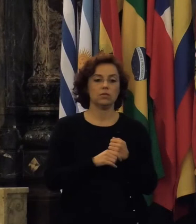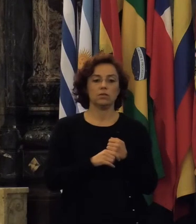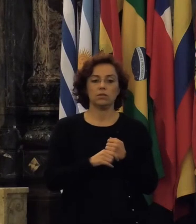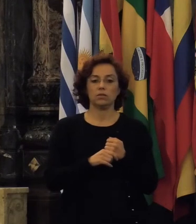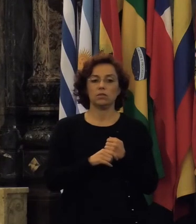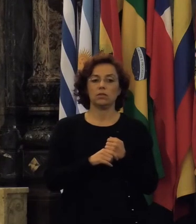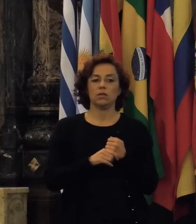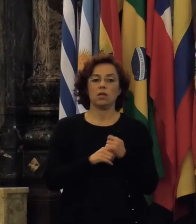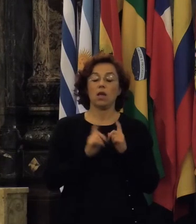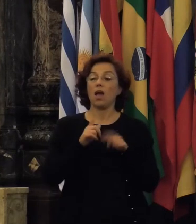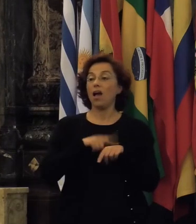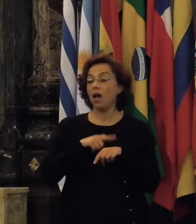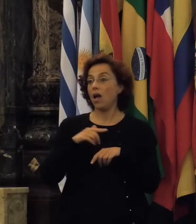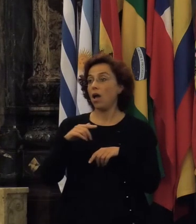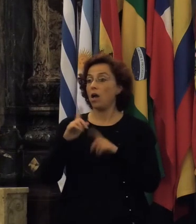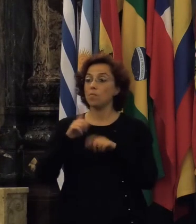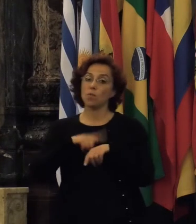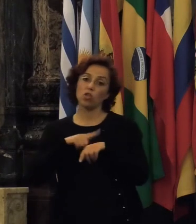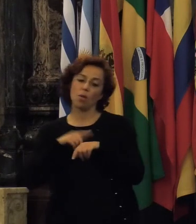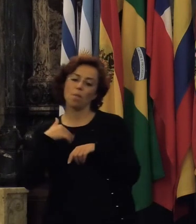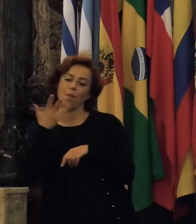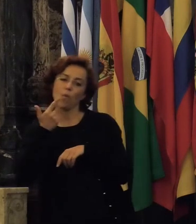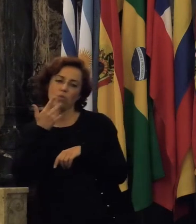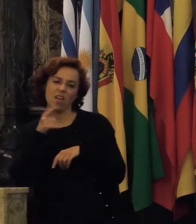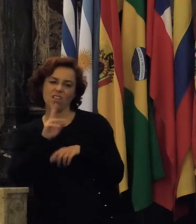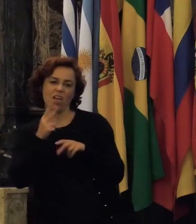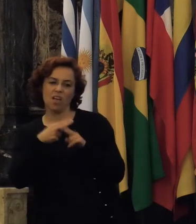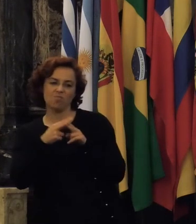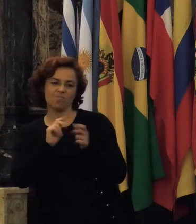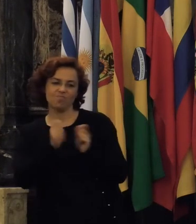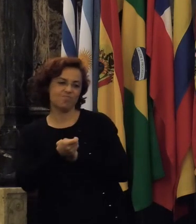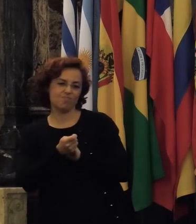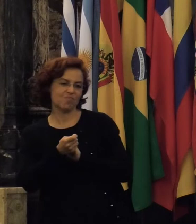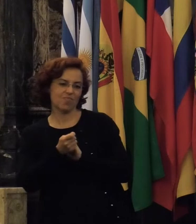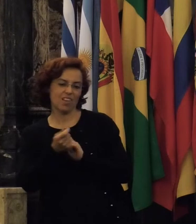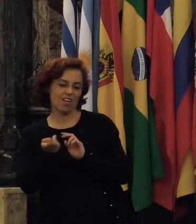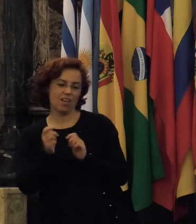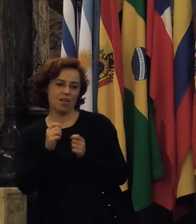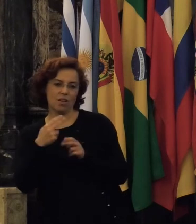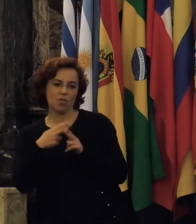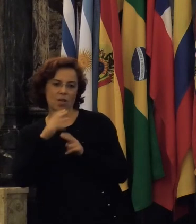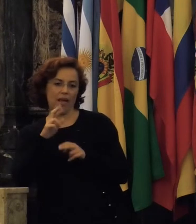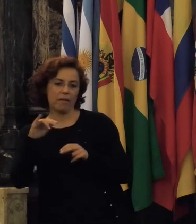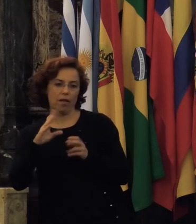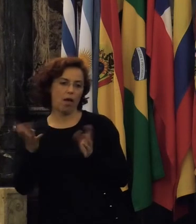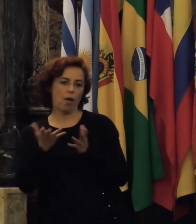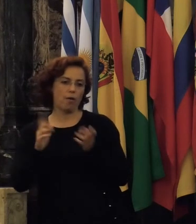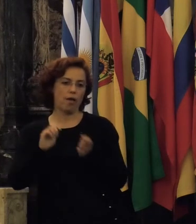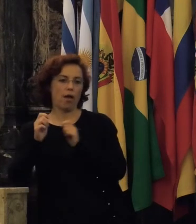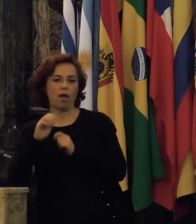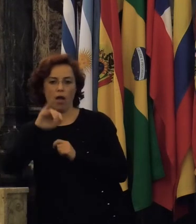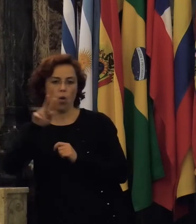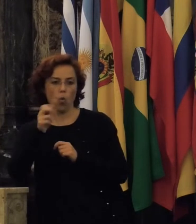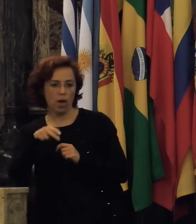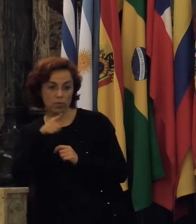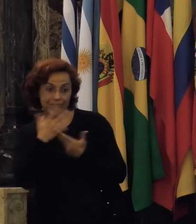Y simultáneamente, a mí me gustaría que deje de llamarse Karim para llamarse Juan. ¿Vos